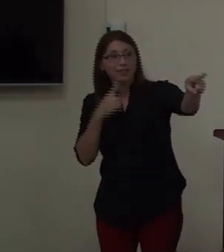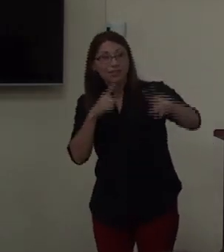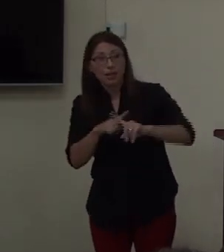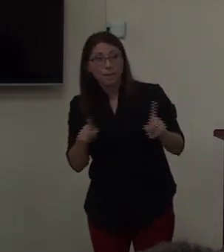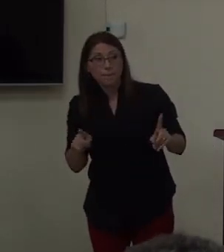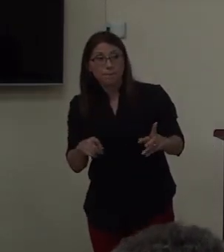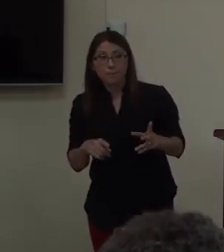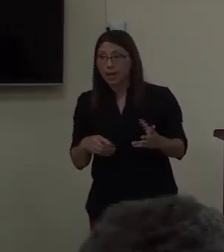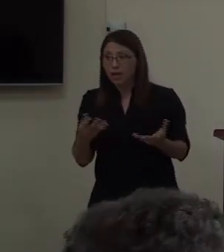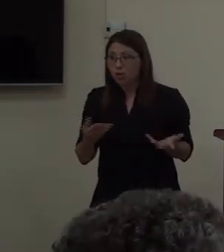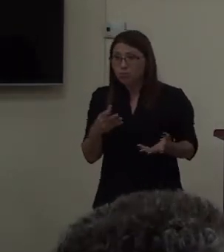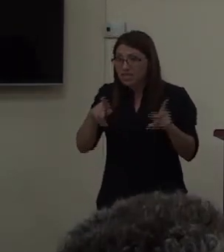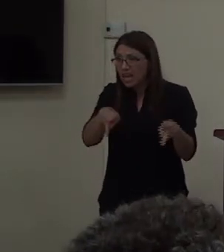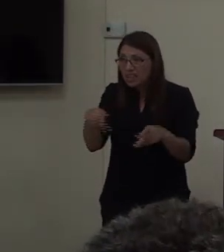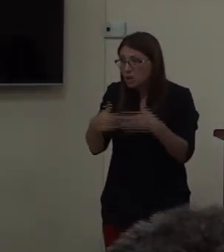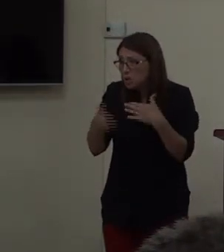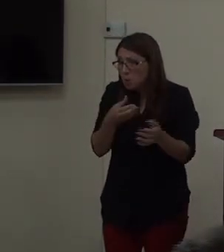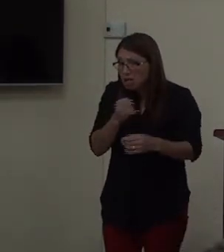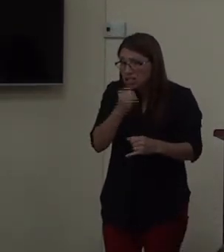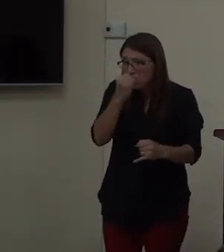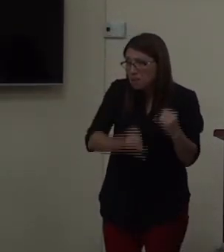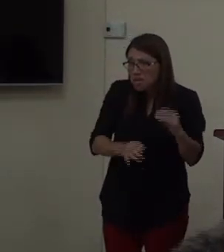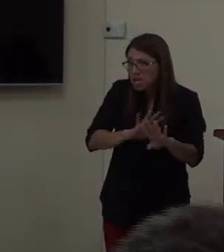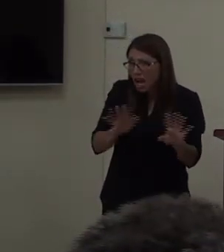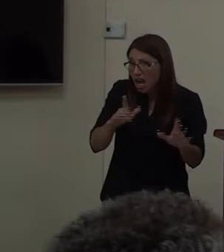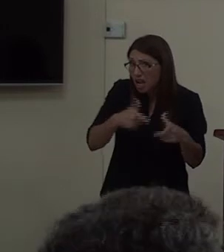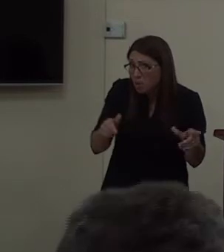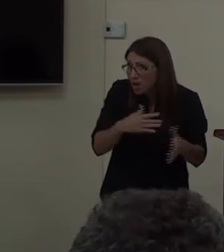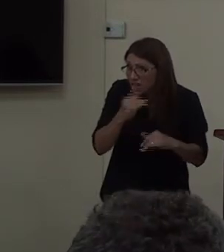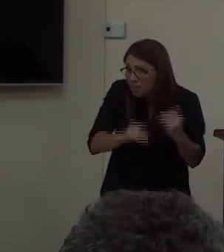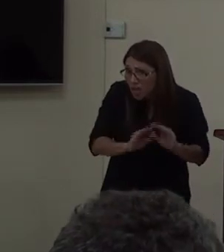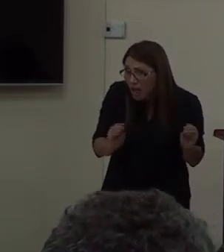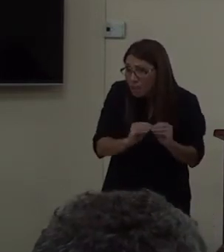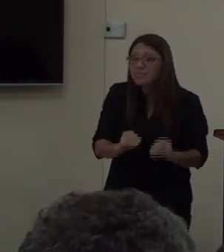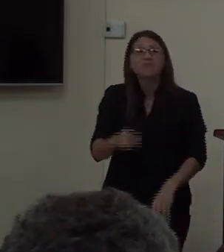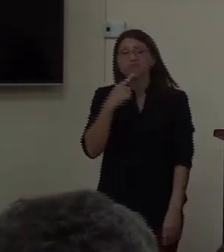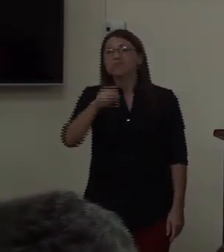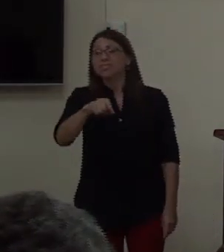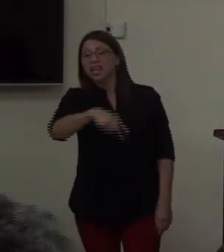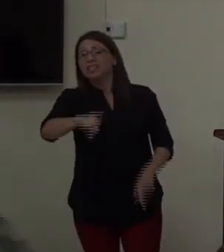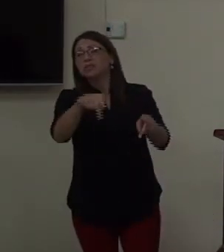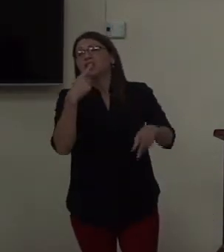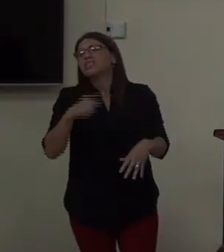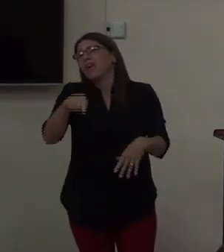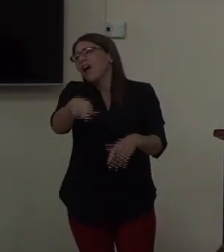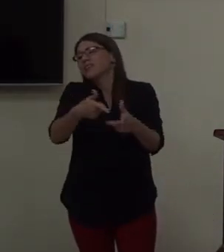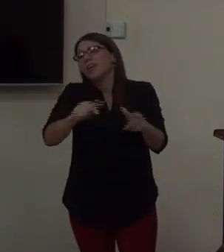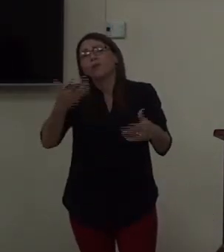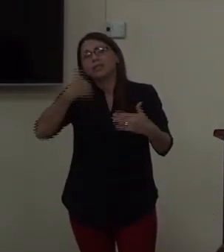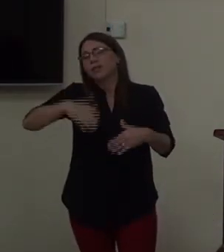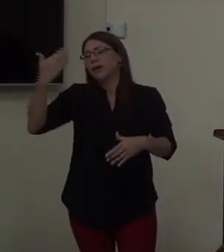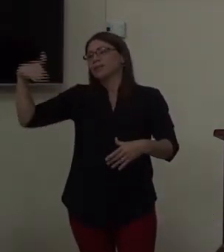termine y no haga nada. Sí, por ejemplo, que es una cosa del pasado, que para qué. Hablando de política lingüística educativa, por